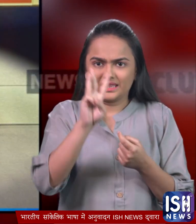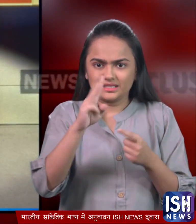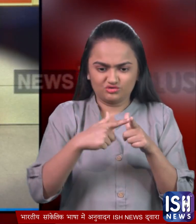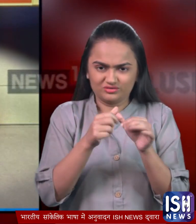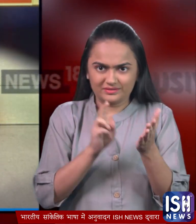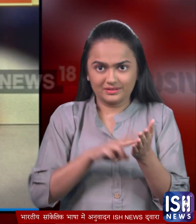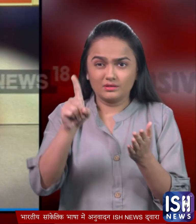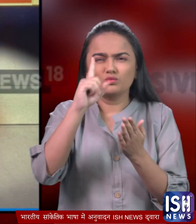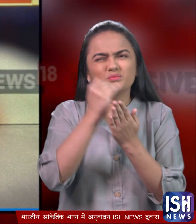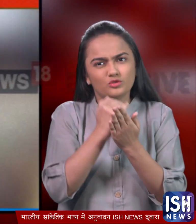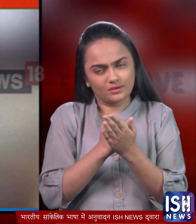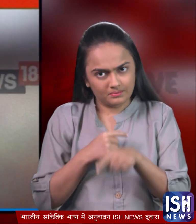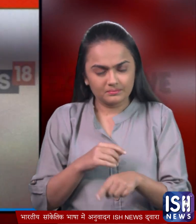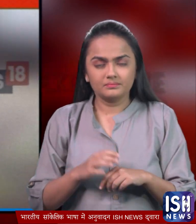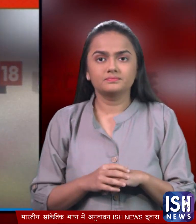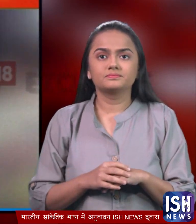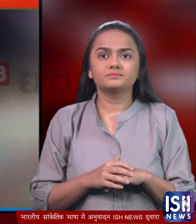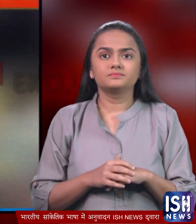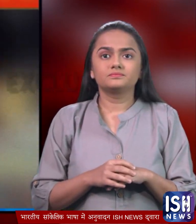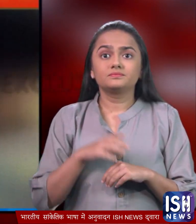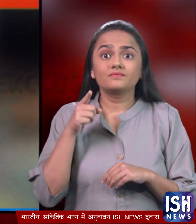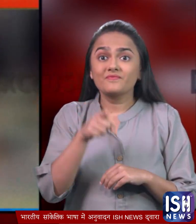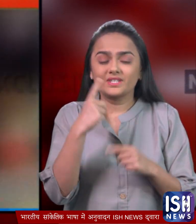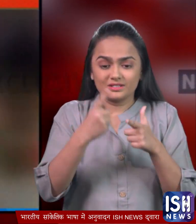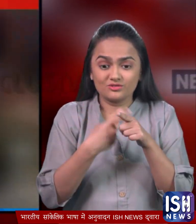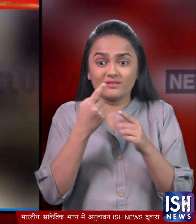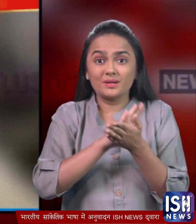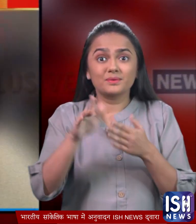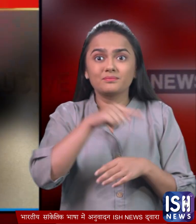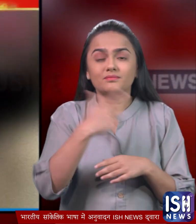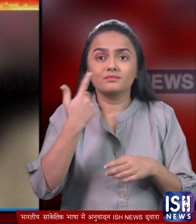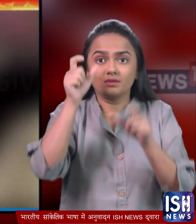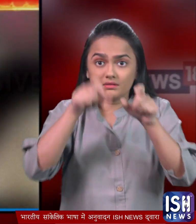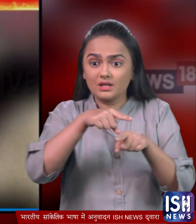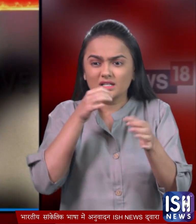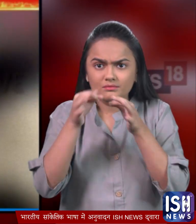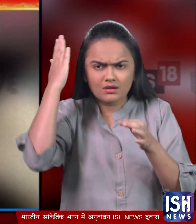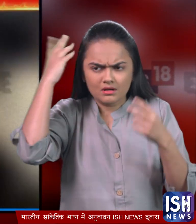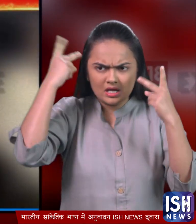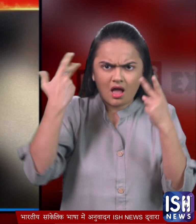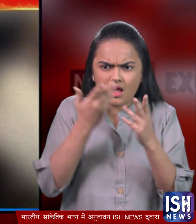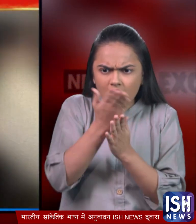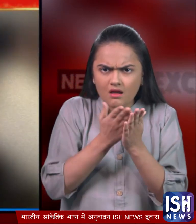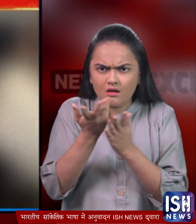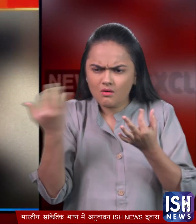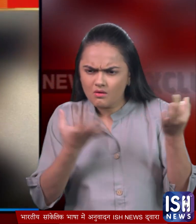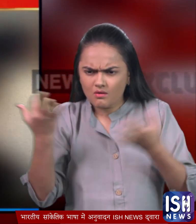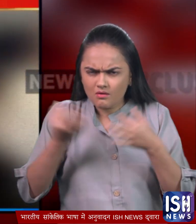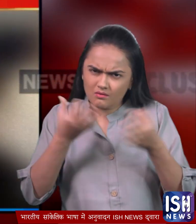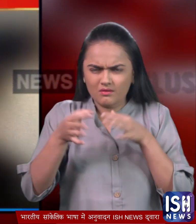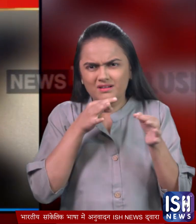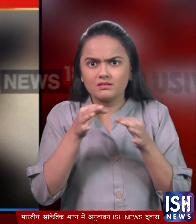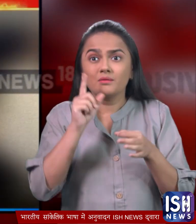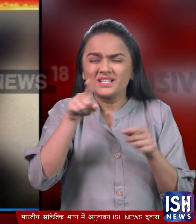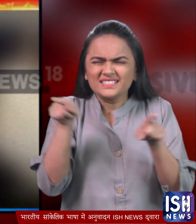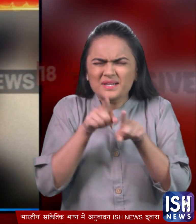कार्यक्रम के दौरान हुआ था, जहां जावेद हबीब ने लोगों को बाल काटने के कई तरीके बताए। लेकिन इसी दौरान उन्होंने कुछ